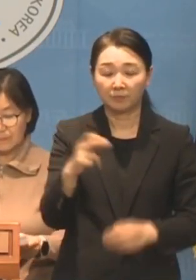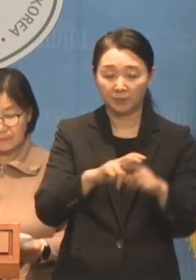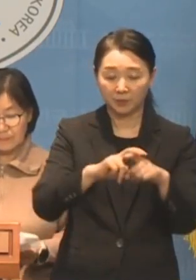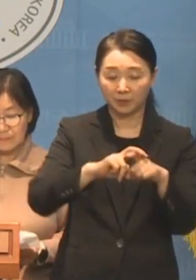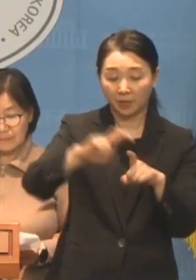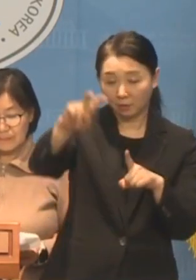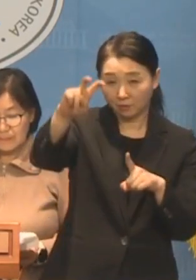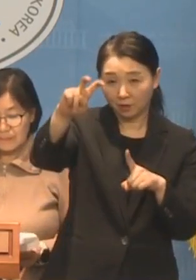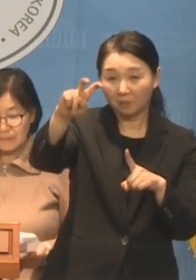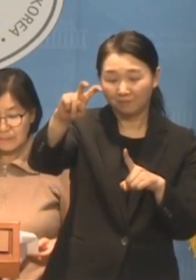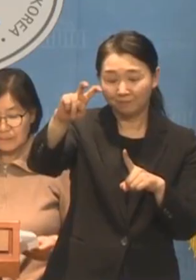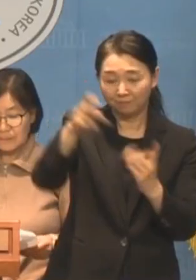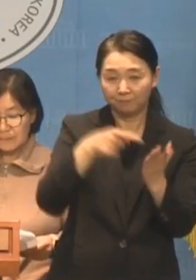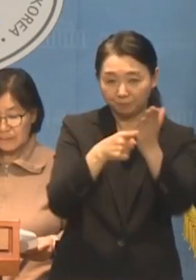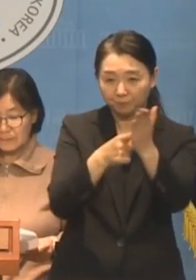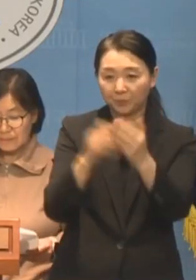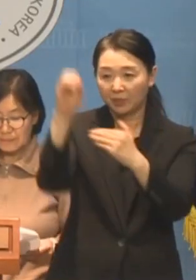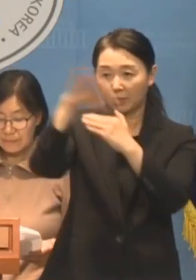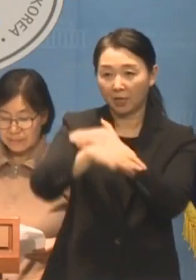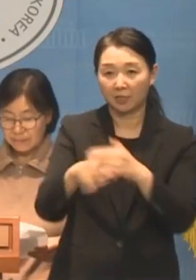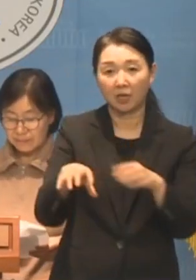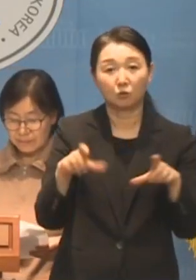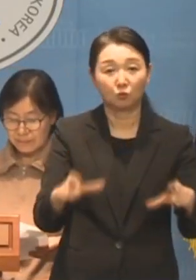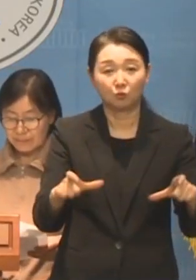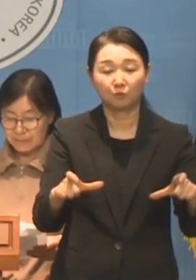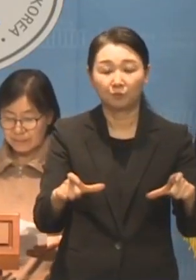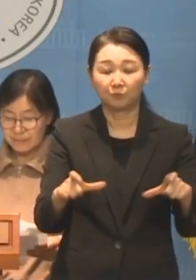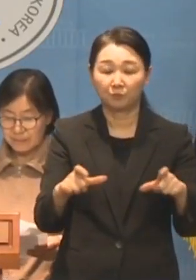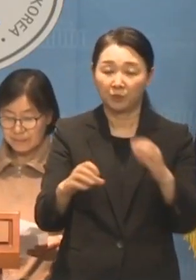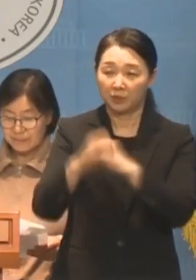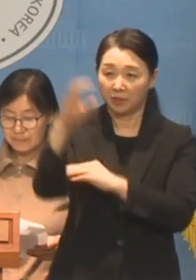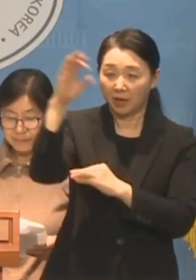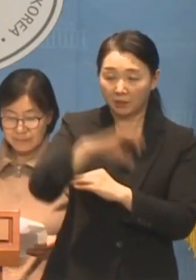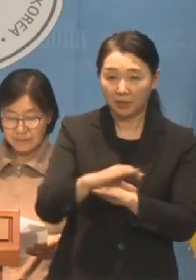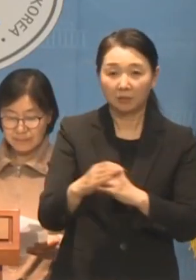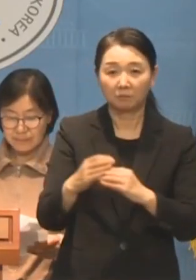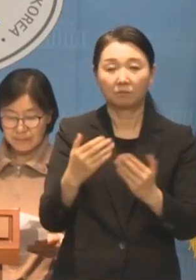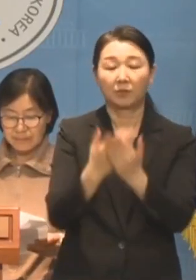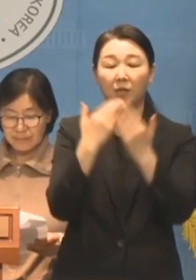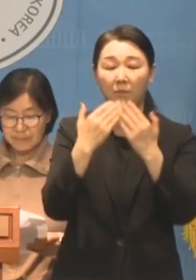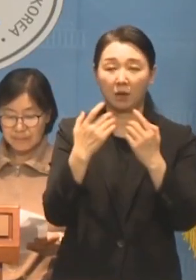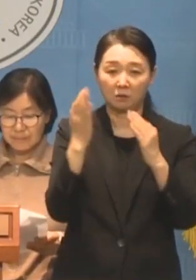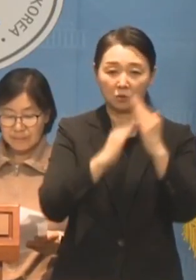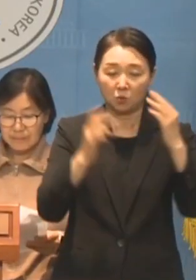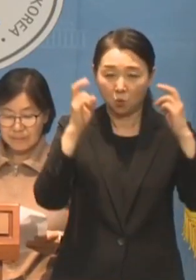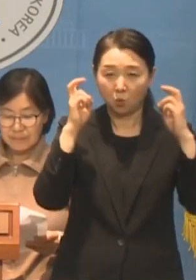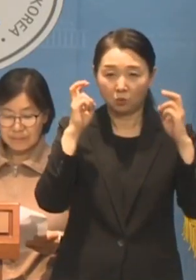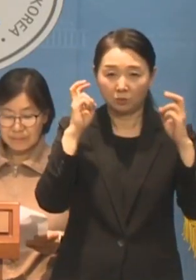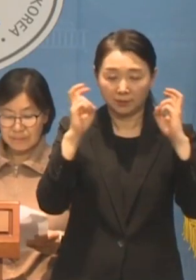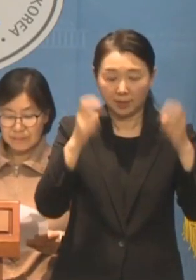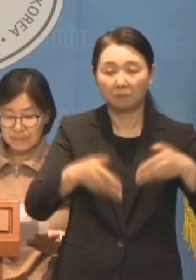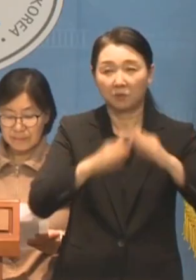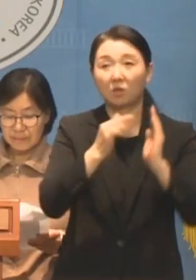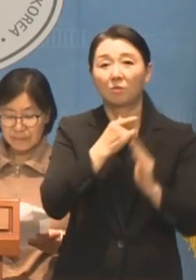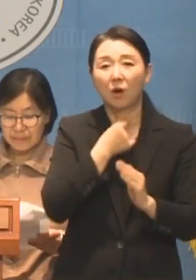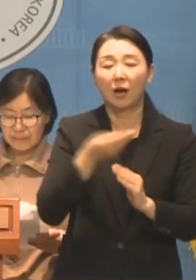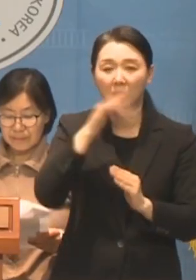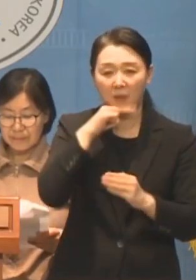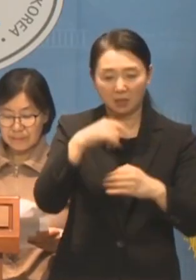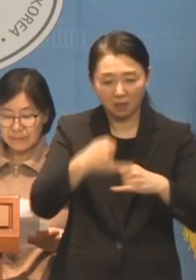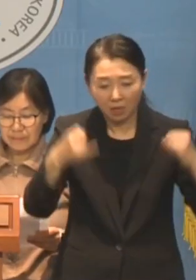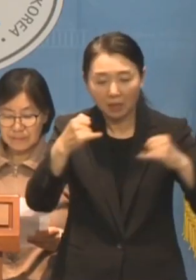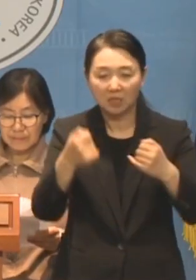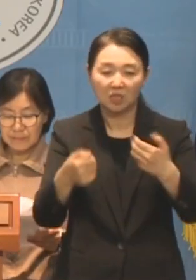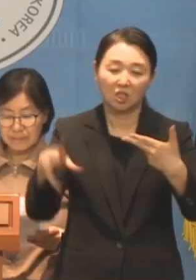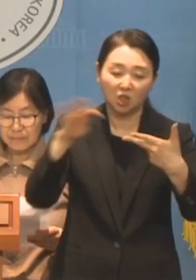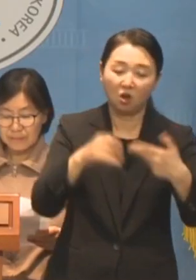케이블카를 추진하는 양양구는 최근 양양관광개발공사 설립을 추진했지만 연평균 적자 7억 원